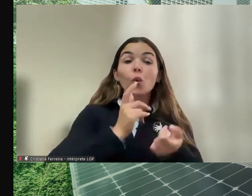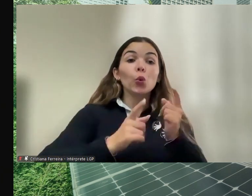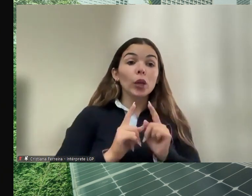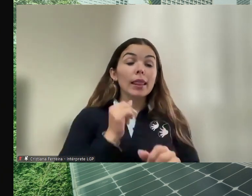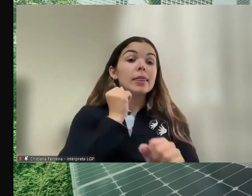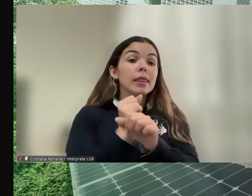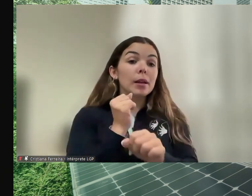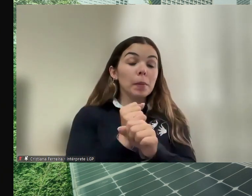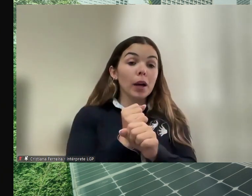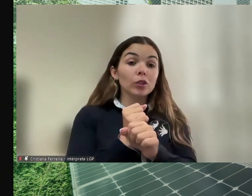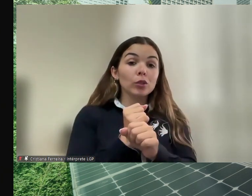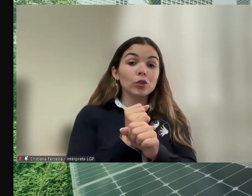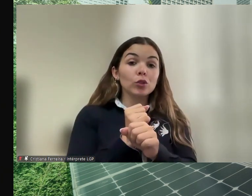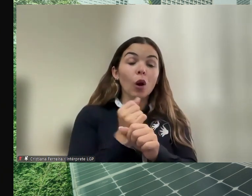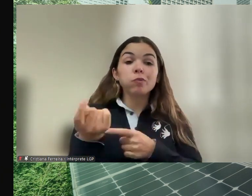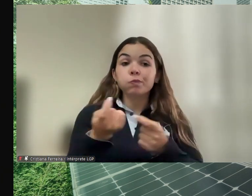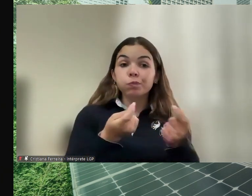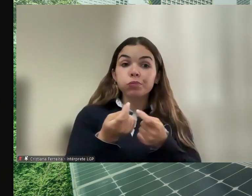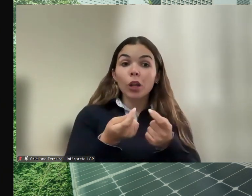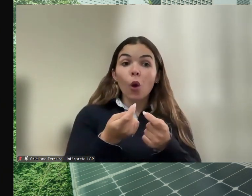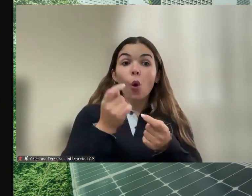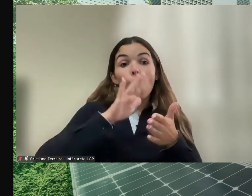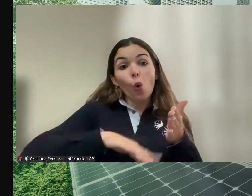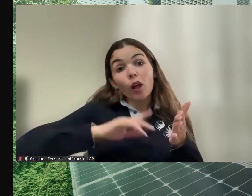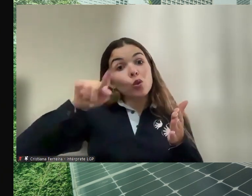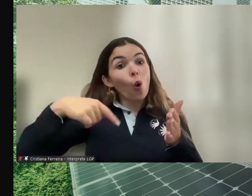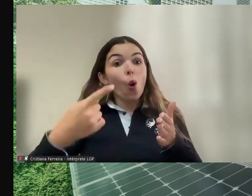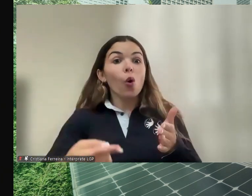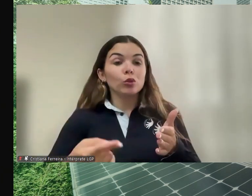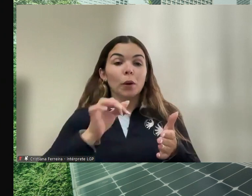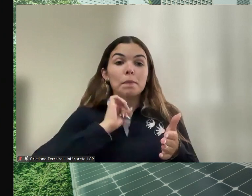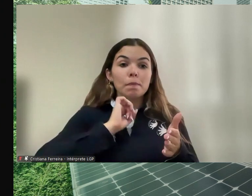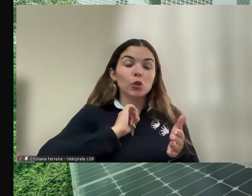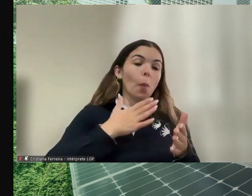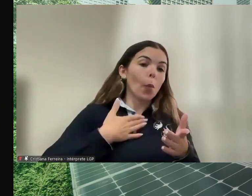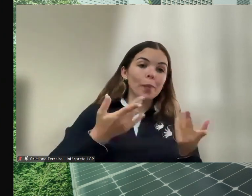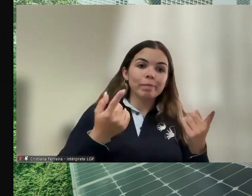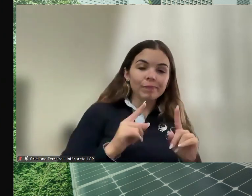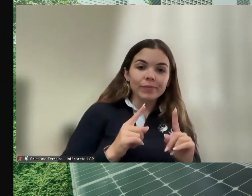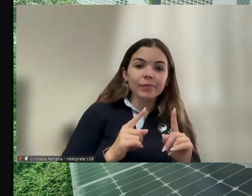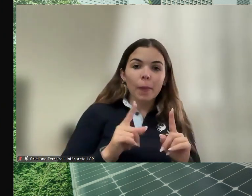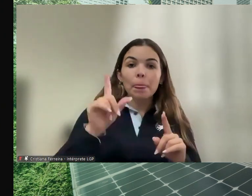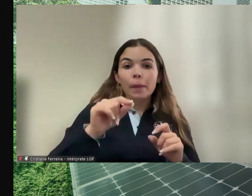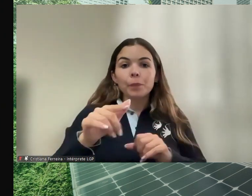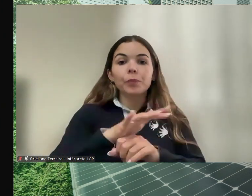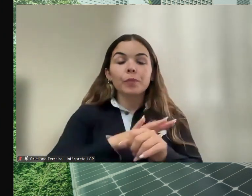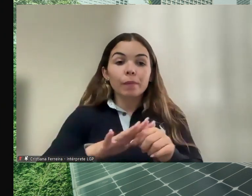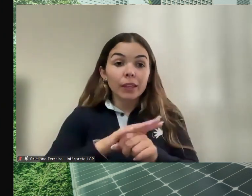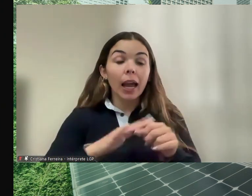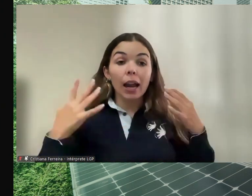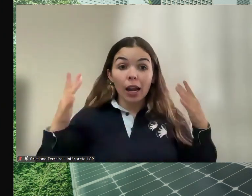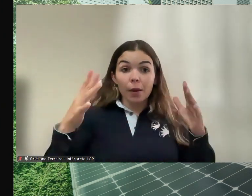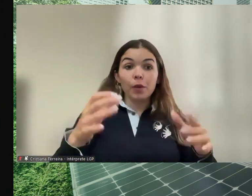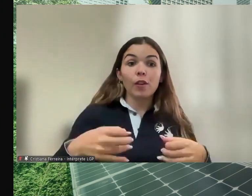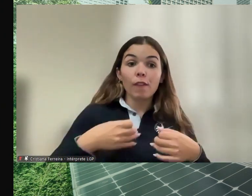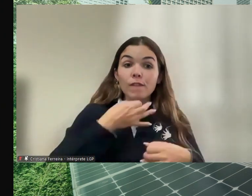trabalhos que foram coordenados por outros colegas meus, não por mim, tanto este quanto da área do ambiente que vos vou falar